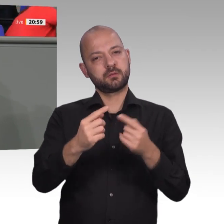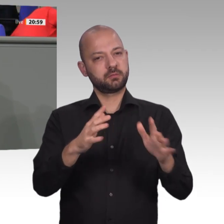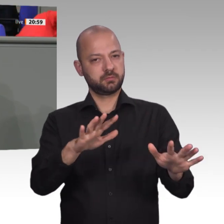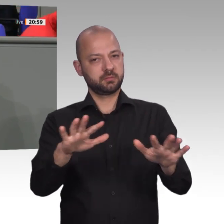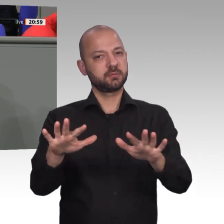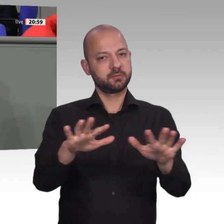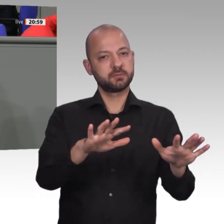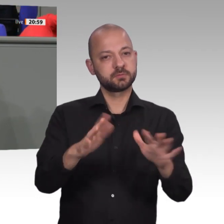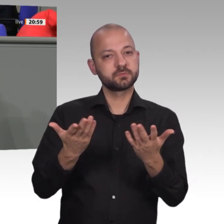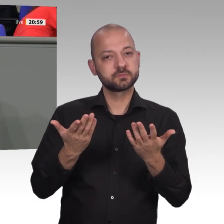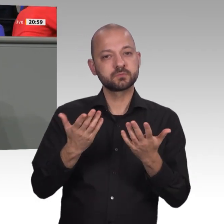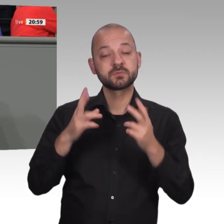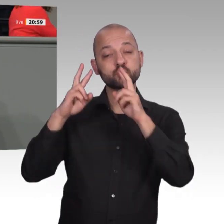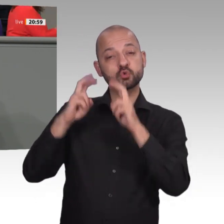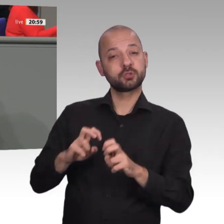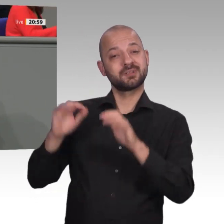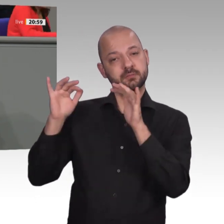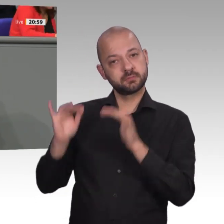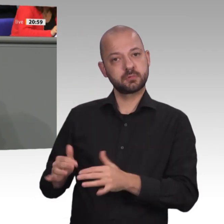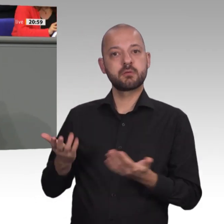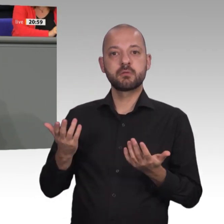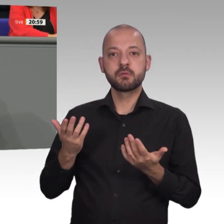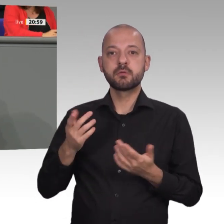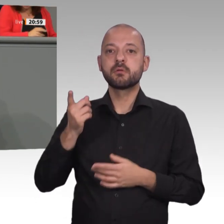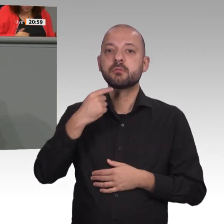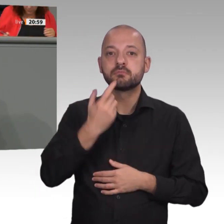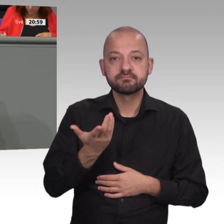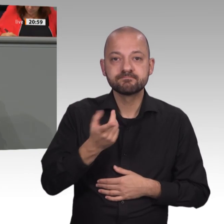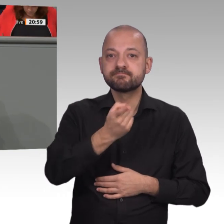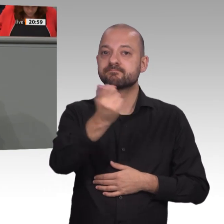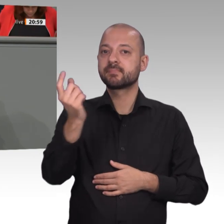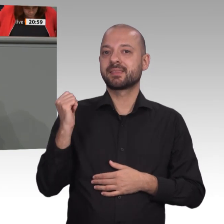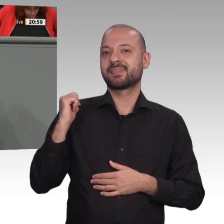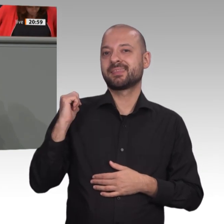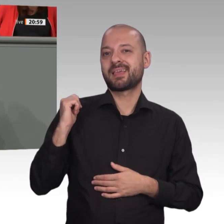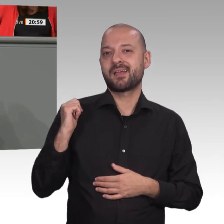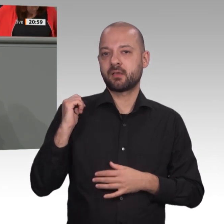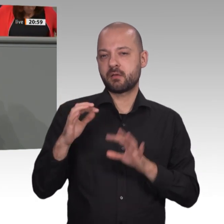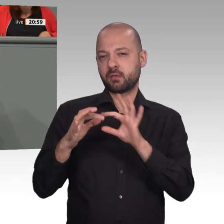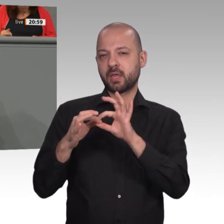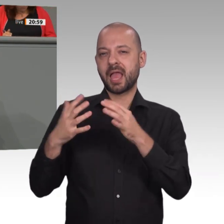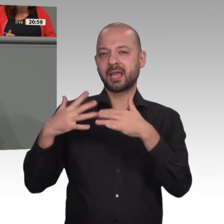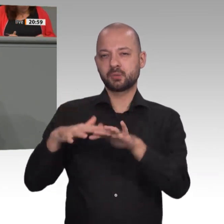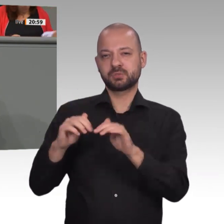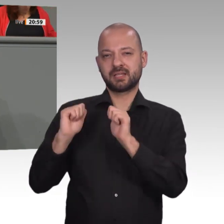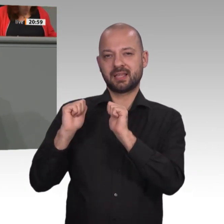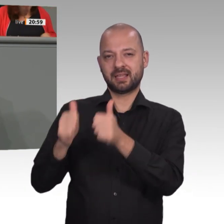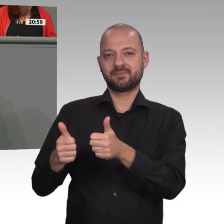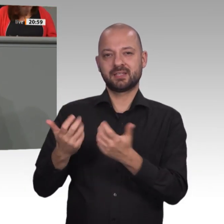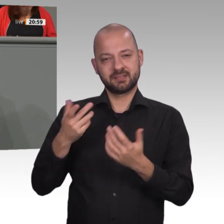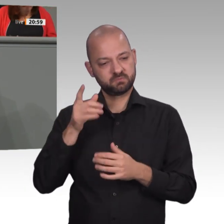zwar durch zu spät verabschiedete Ausführungsgesetze, ausstehende Landesrahmenverträge sowie hohe Aufwände